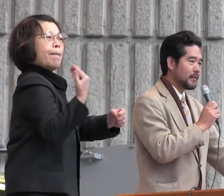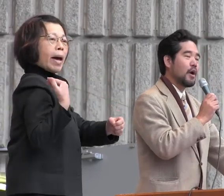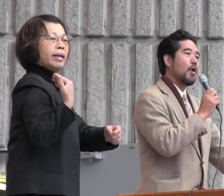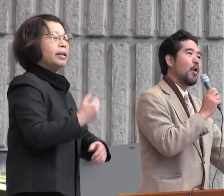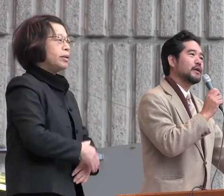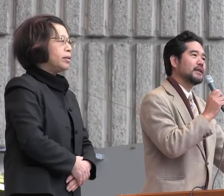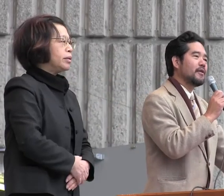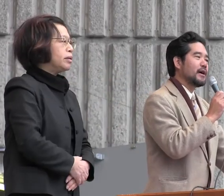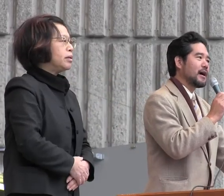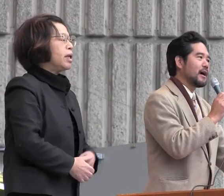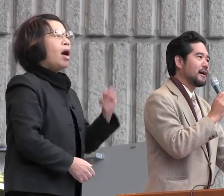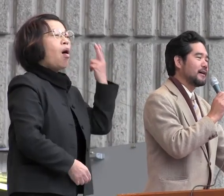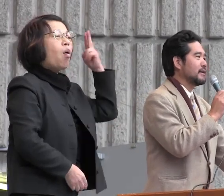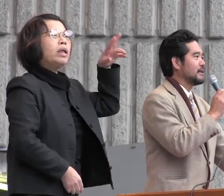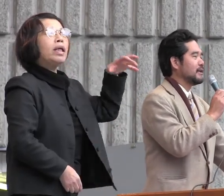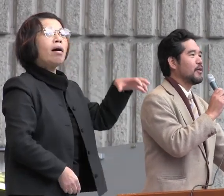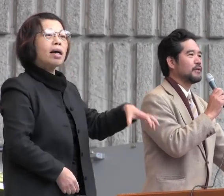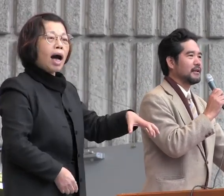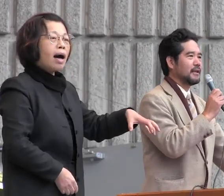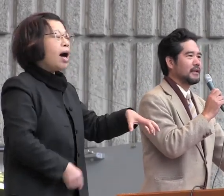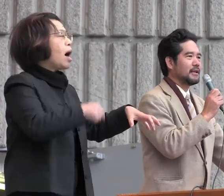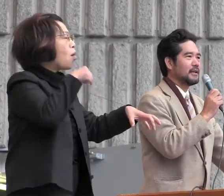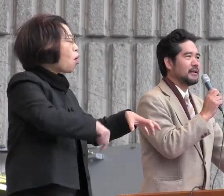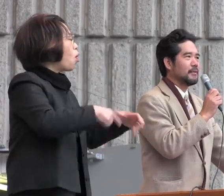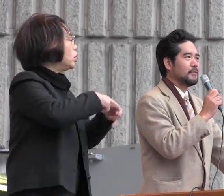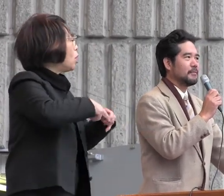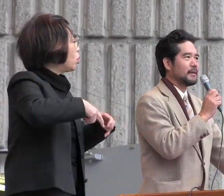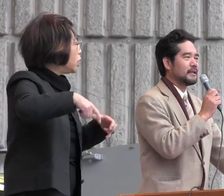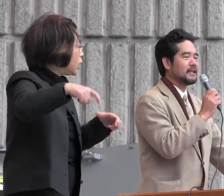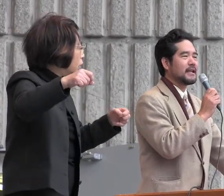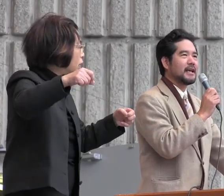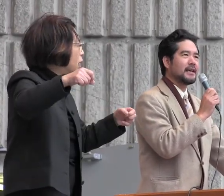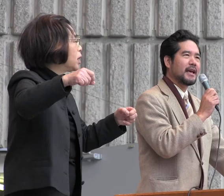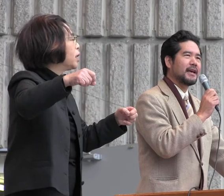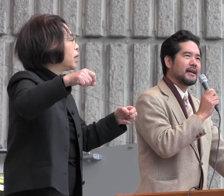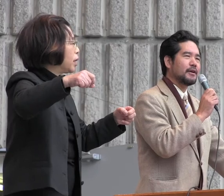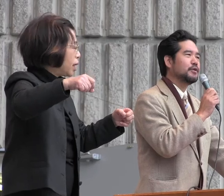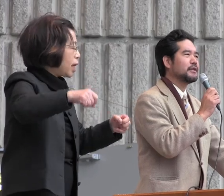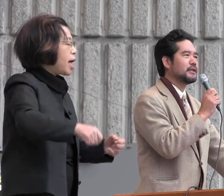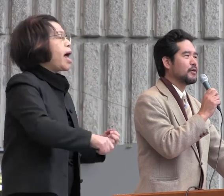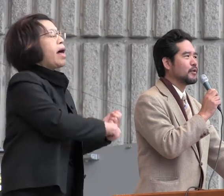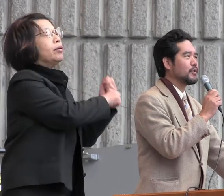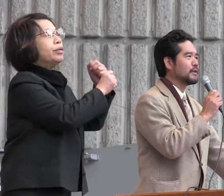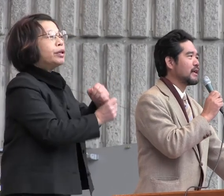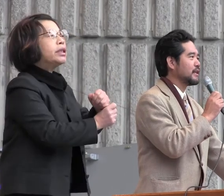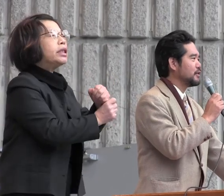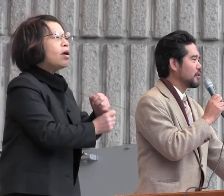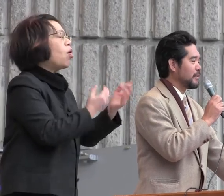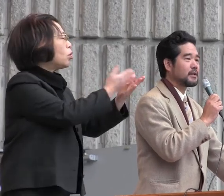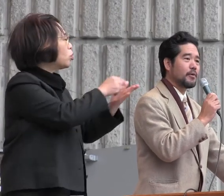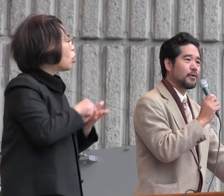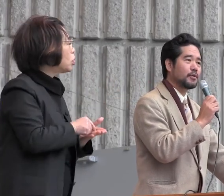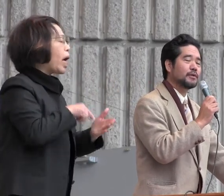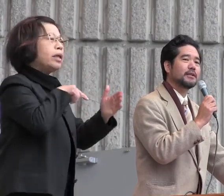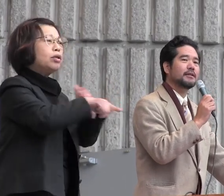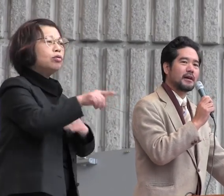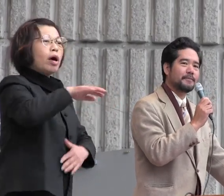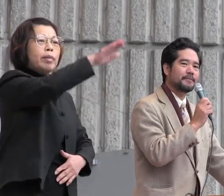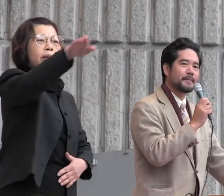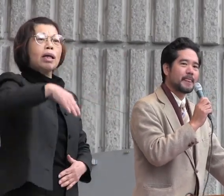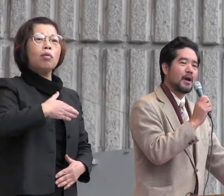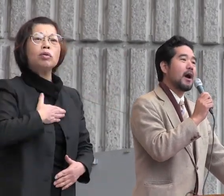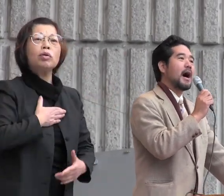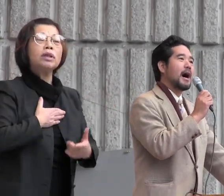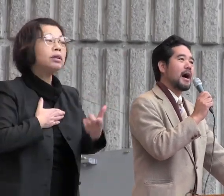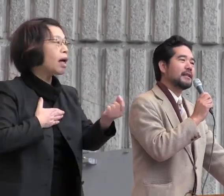。沖縄が日本に施政権返還復帰を望んだ理由を皆さんはご存知です